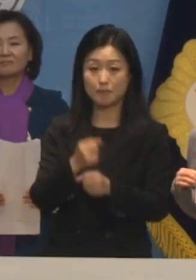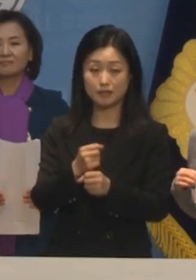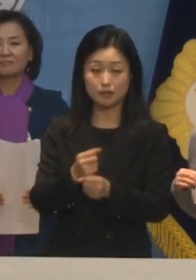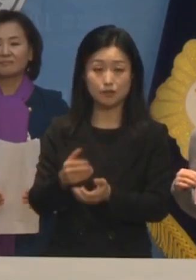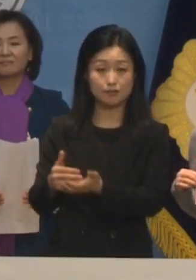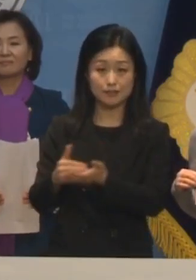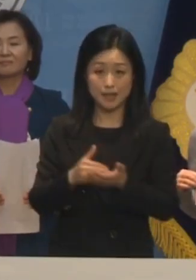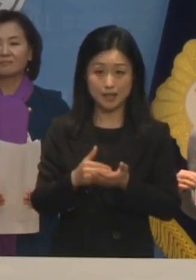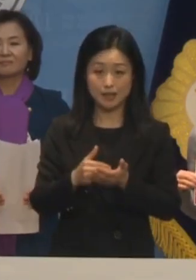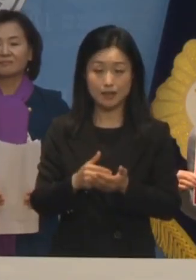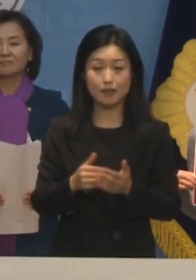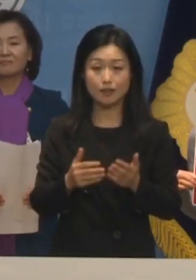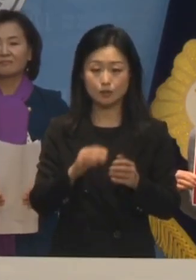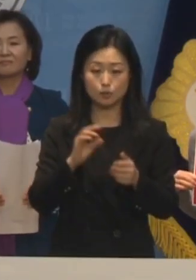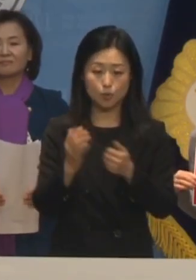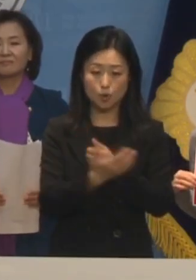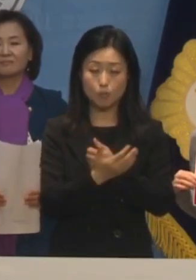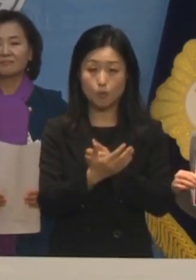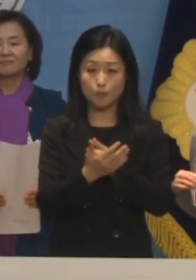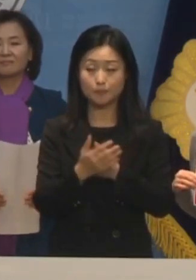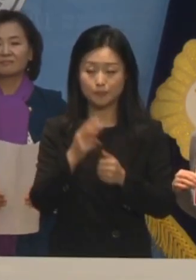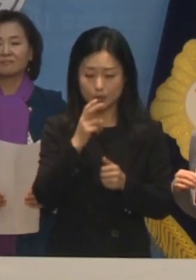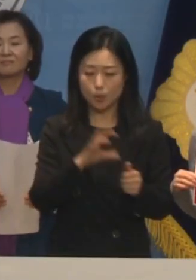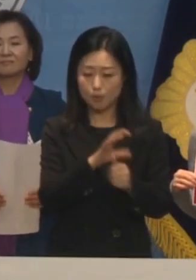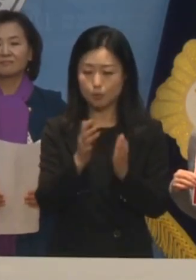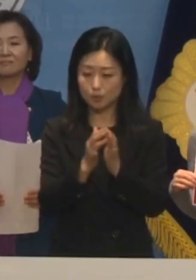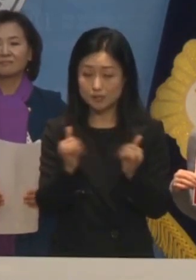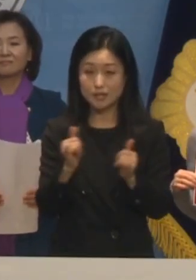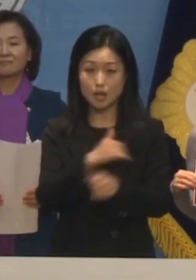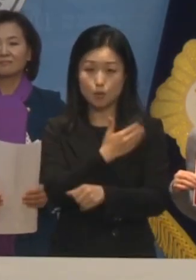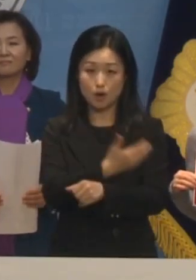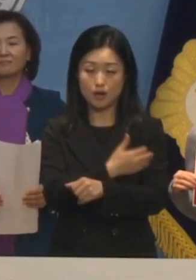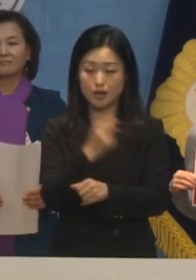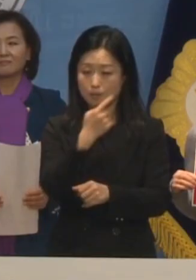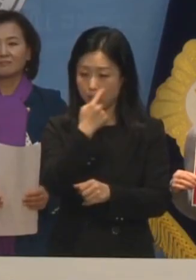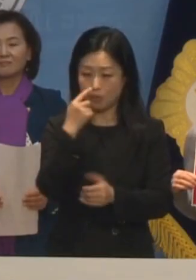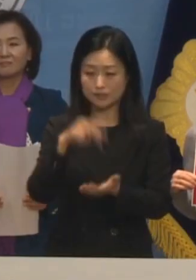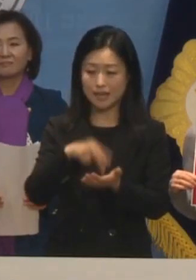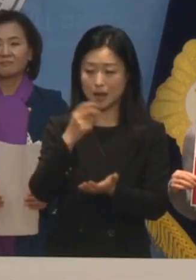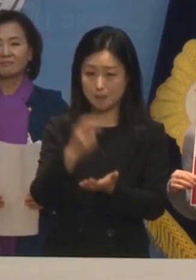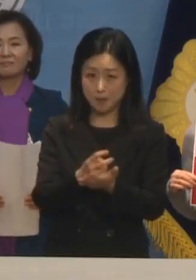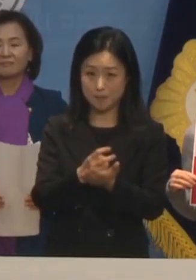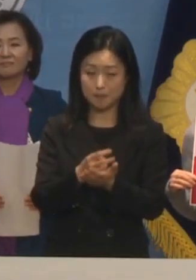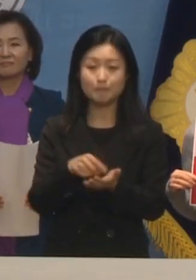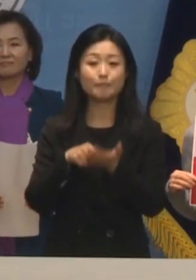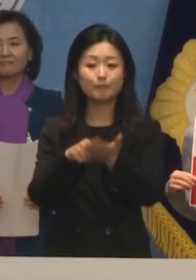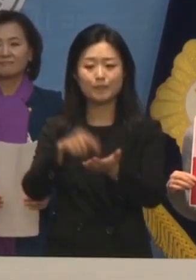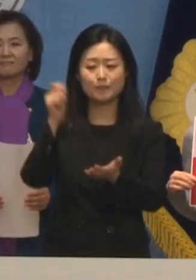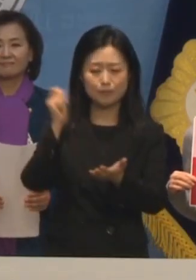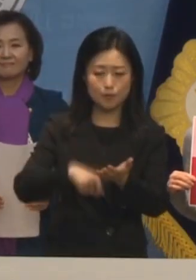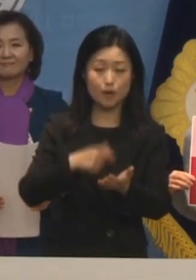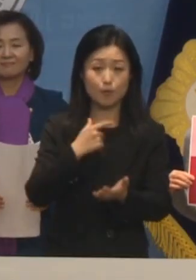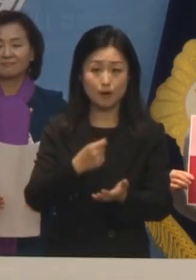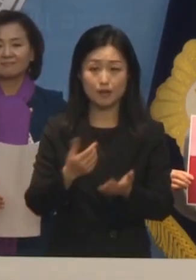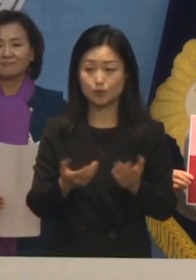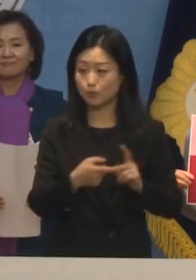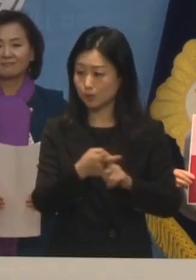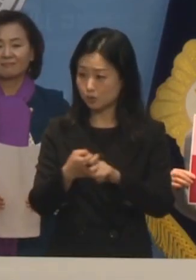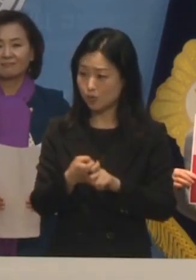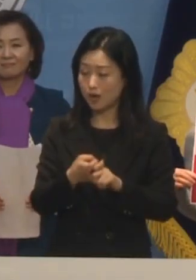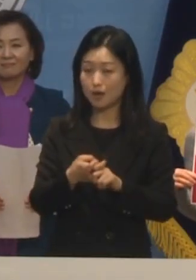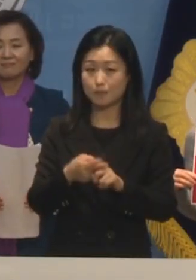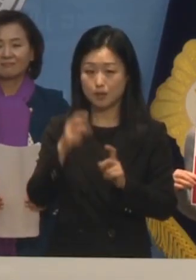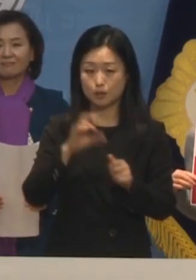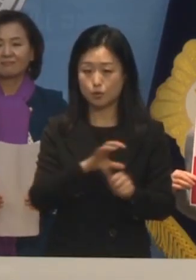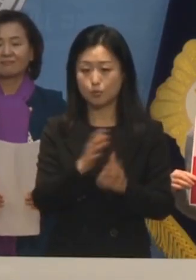돌봄노동자 권리보장법 진심으로 환영하며 꼭 이 법안이 통과되기를 저희 노동조합과